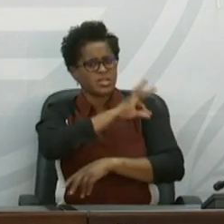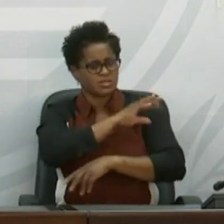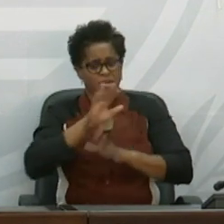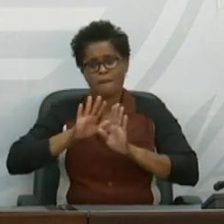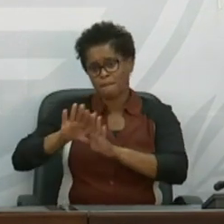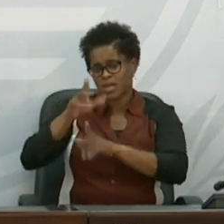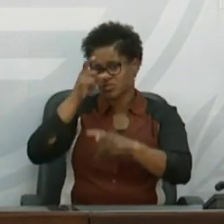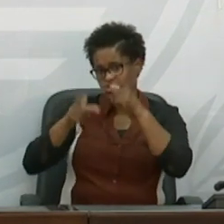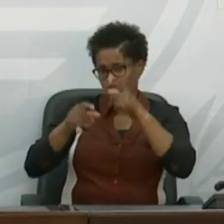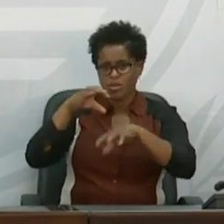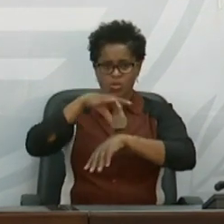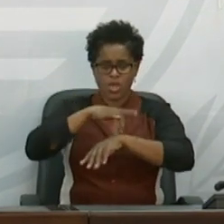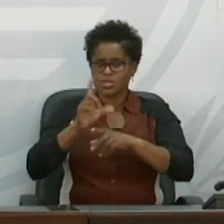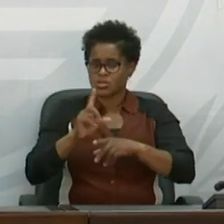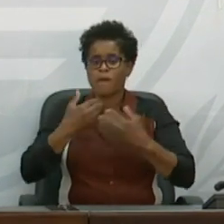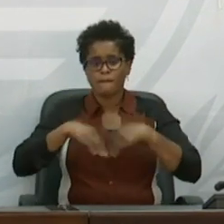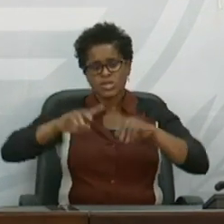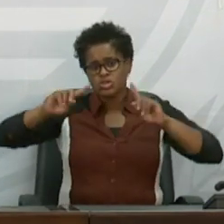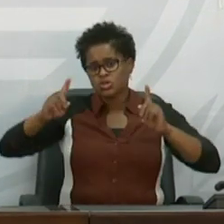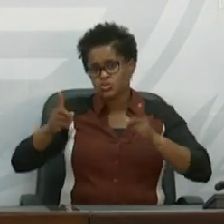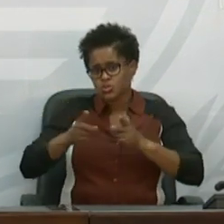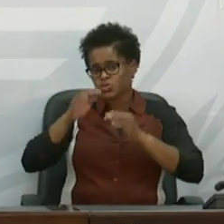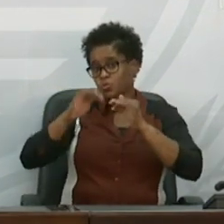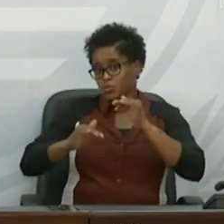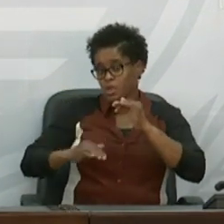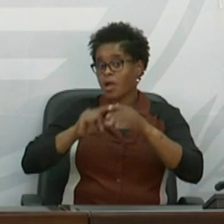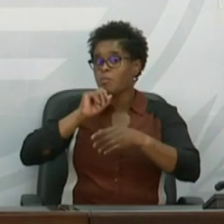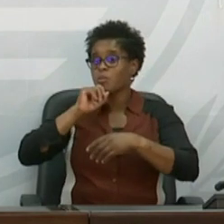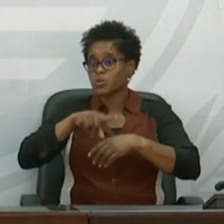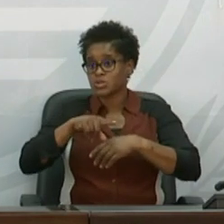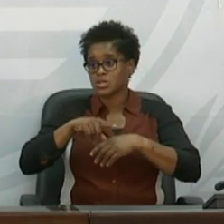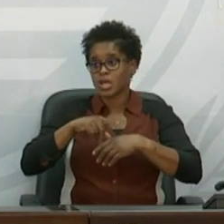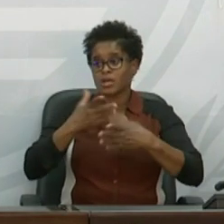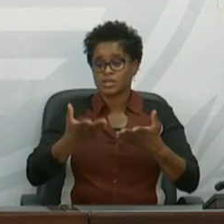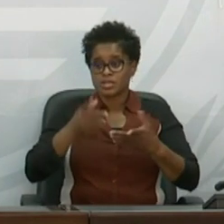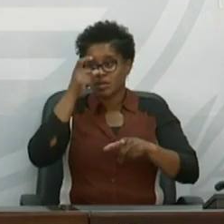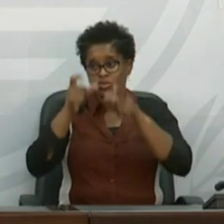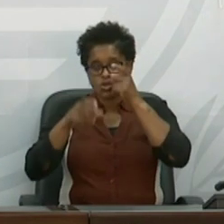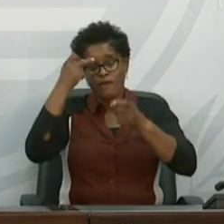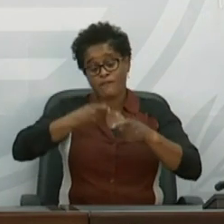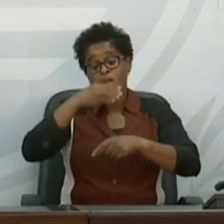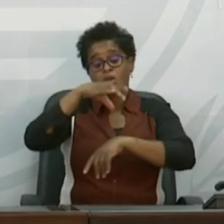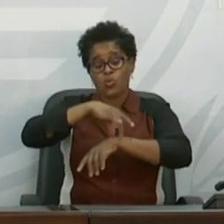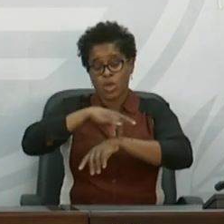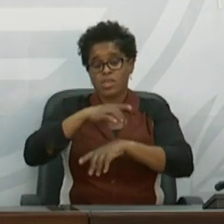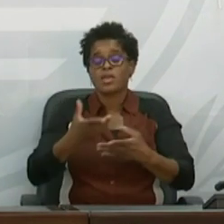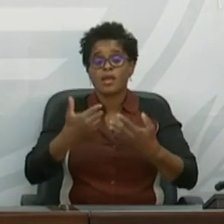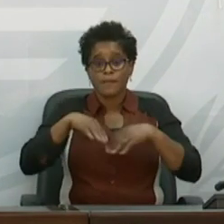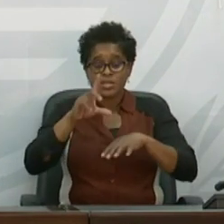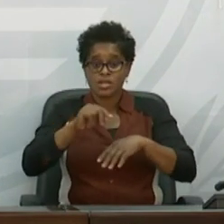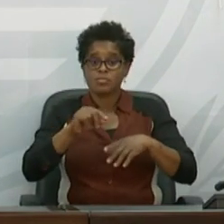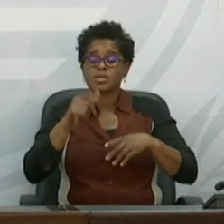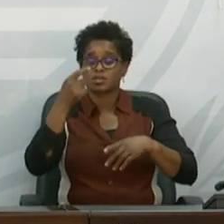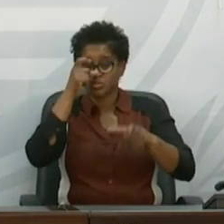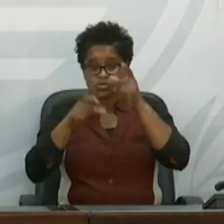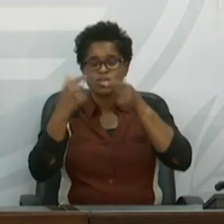as pessoas de ter a doença, mas reduz a probabilidade da pessoa ficar doente, mas também da pessoa